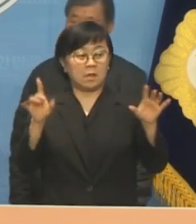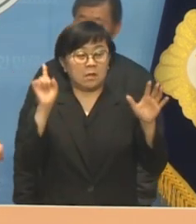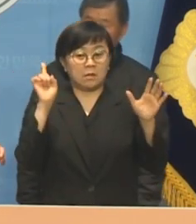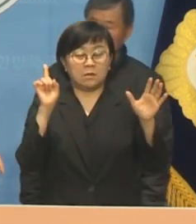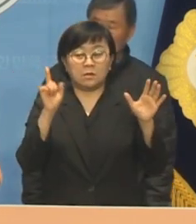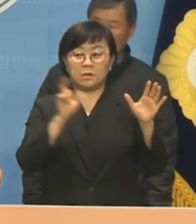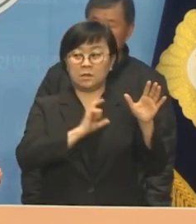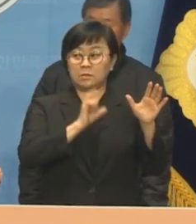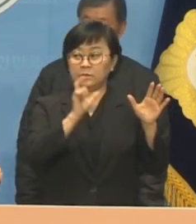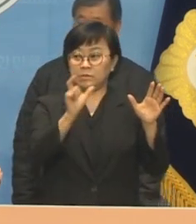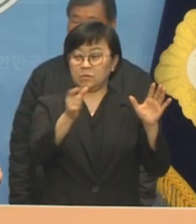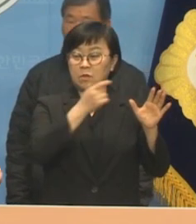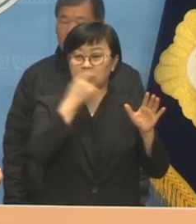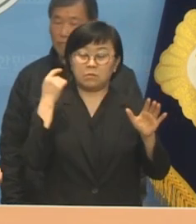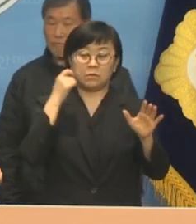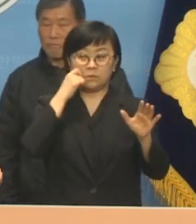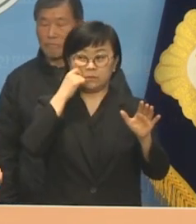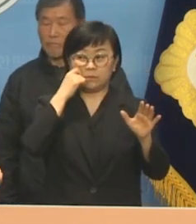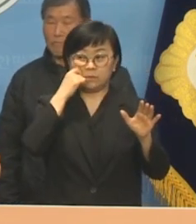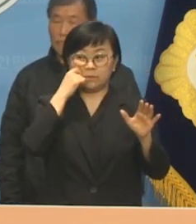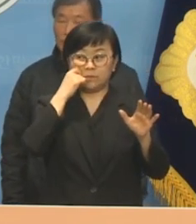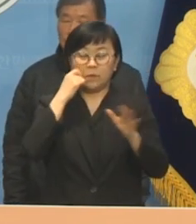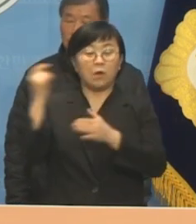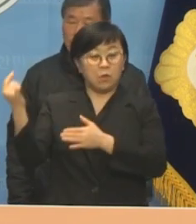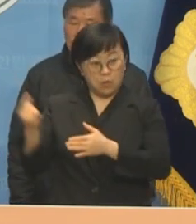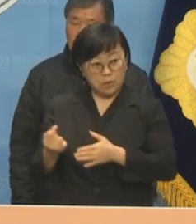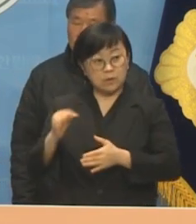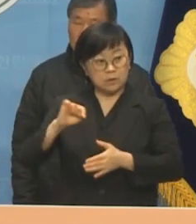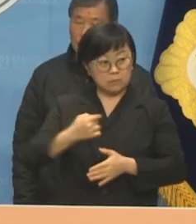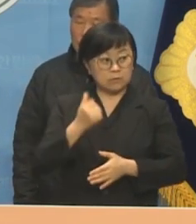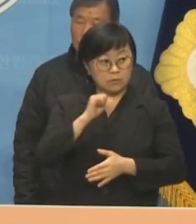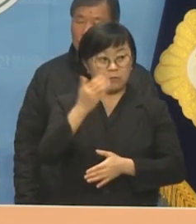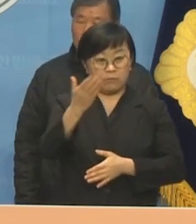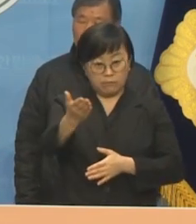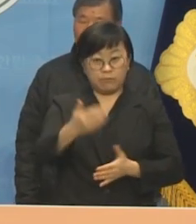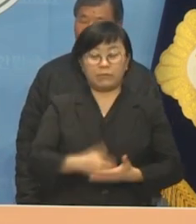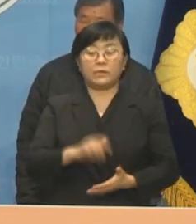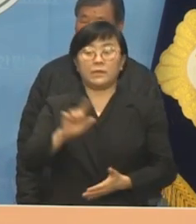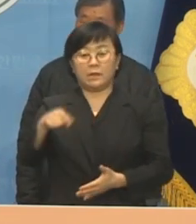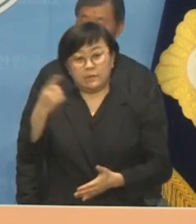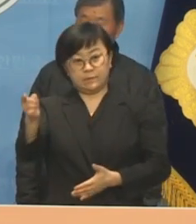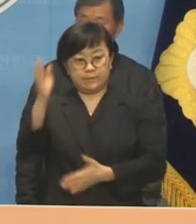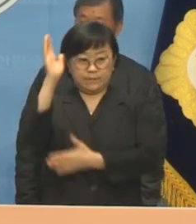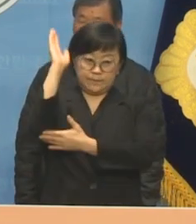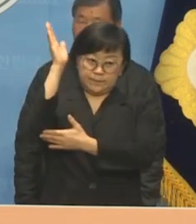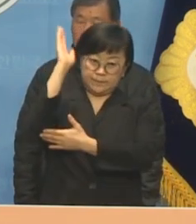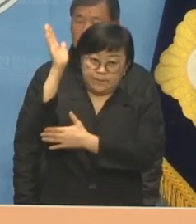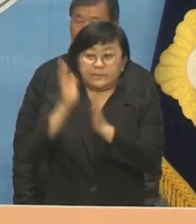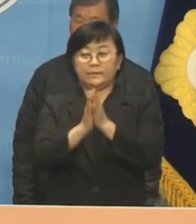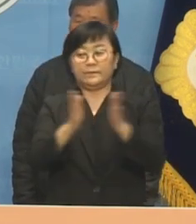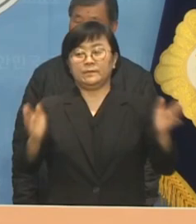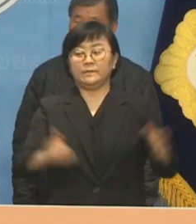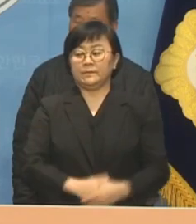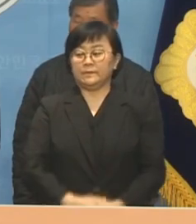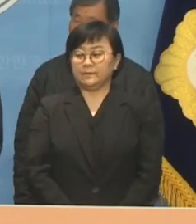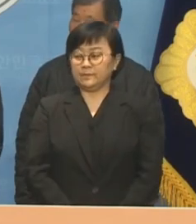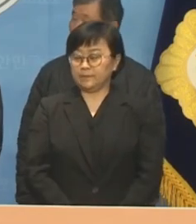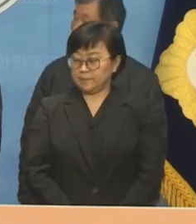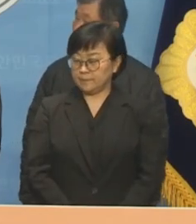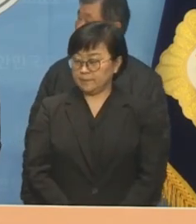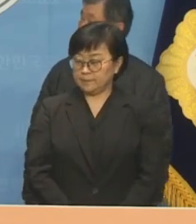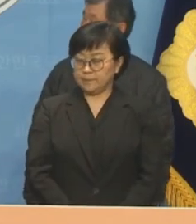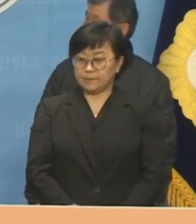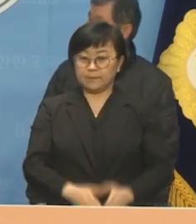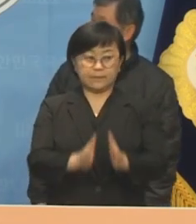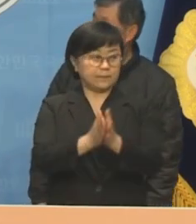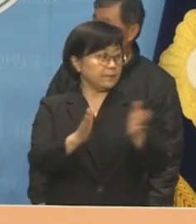이름을 미처 확인을 못했는데요. 나오셔서 자기소개를 하시고 발언을 하시도록 하겠습니다.